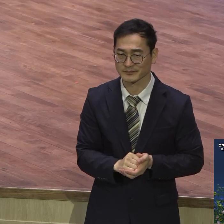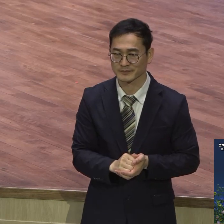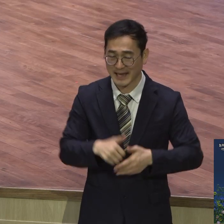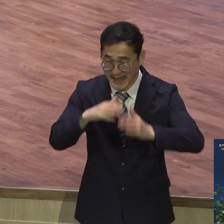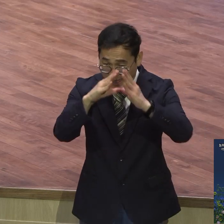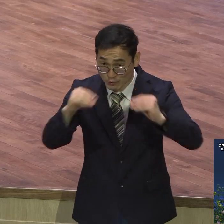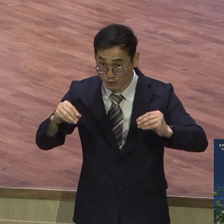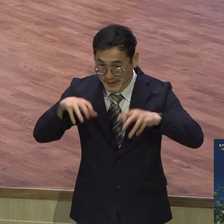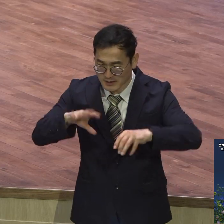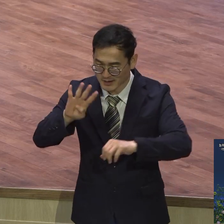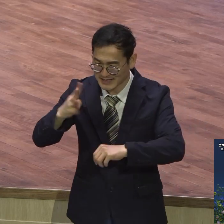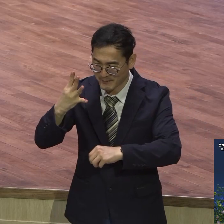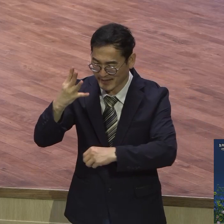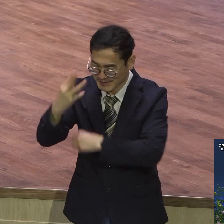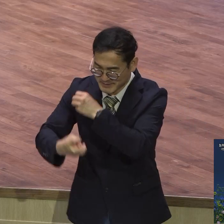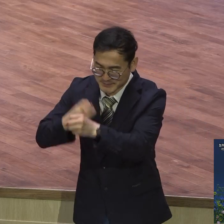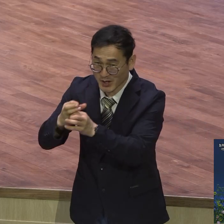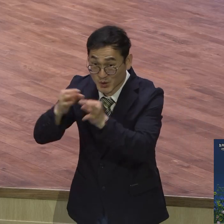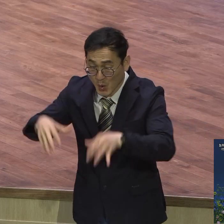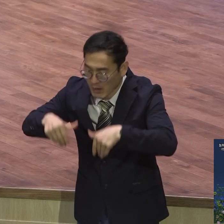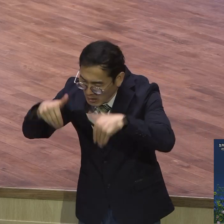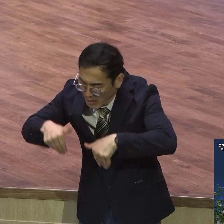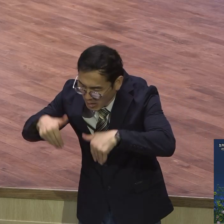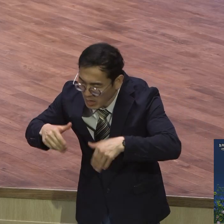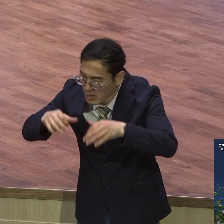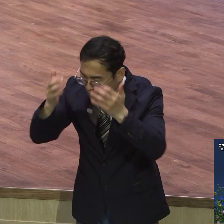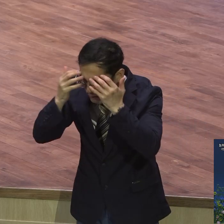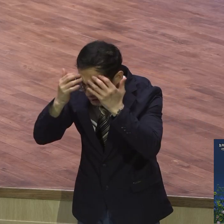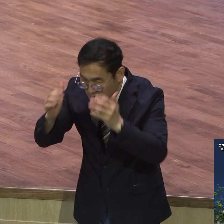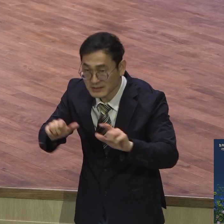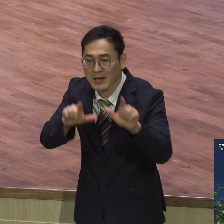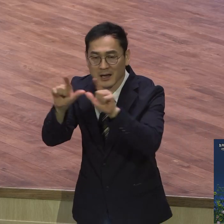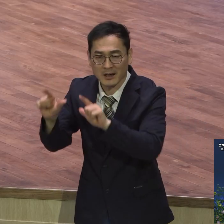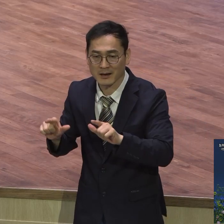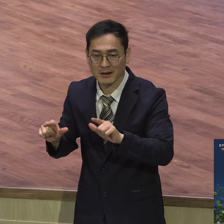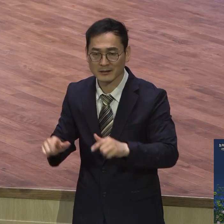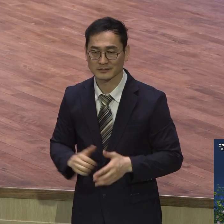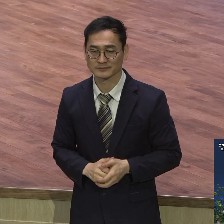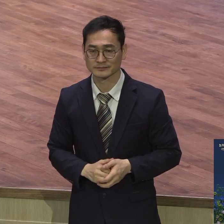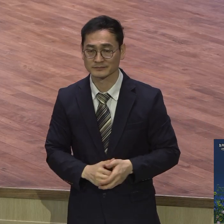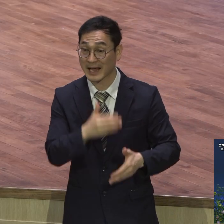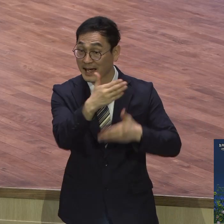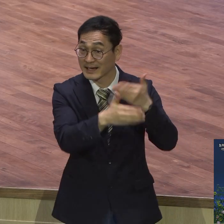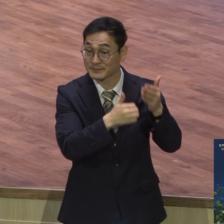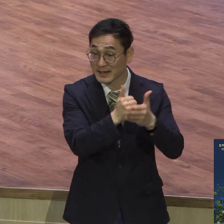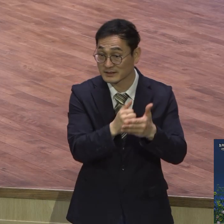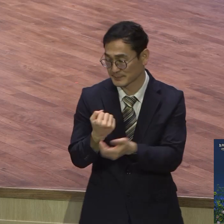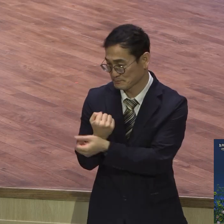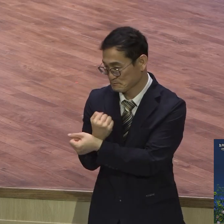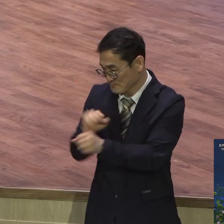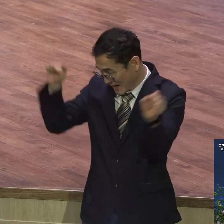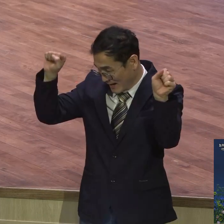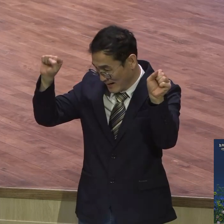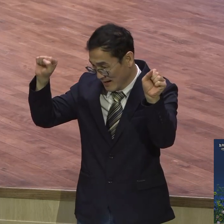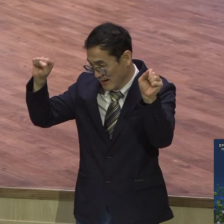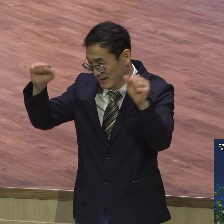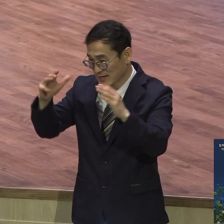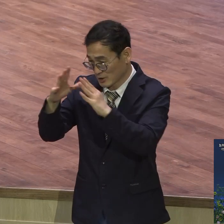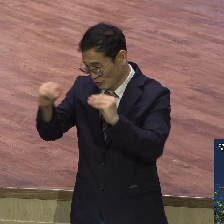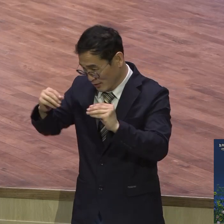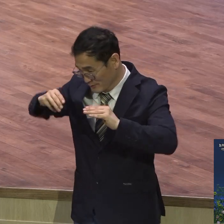종살이 했는데 그 노예 생활을 한 이스라엘 백성들을 하나님께서 출애급 시켰습니다.